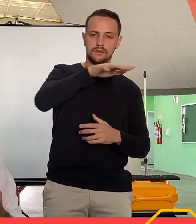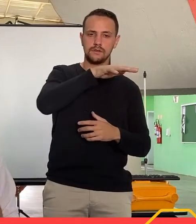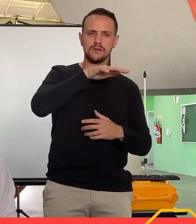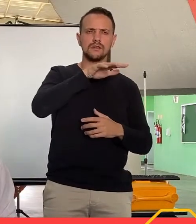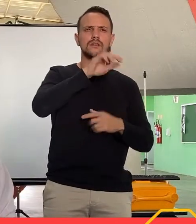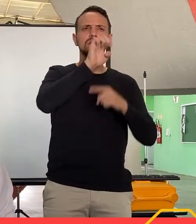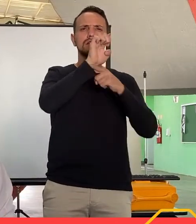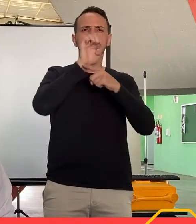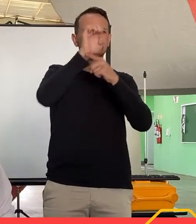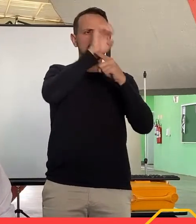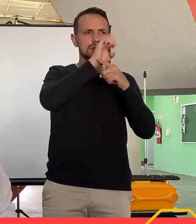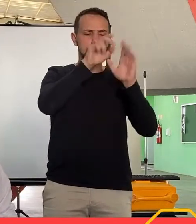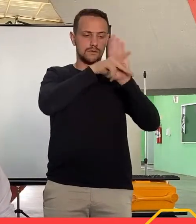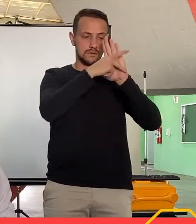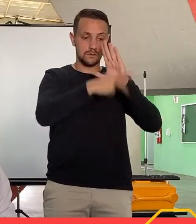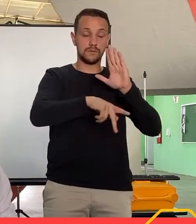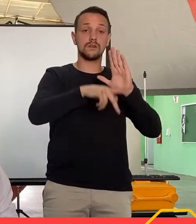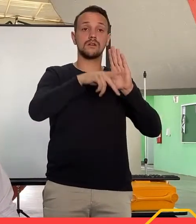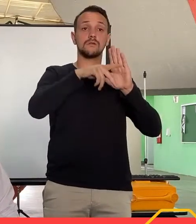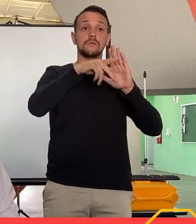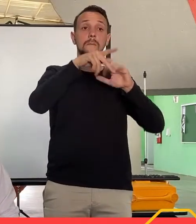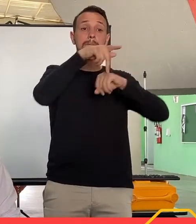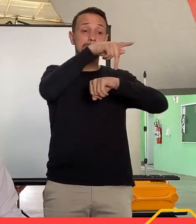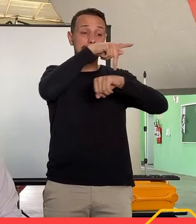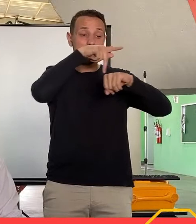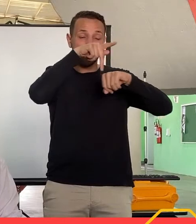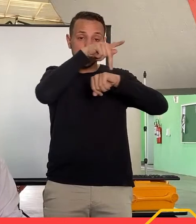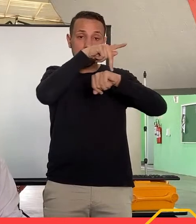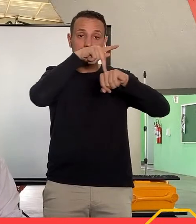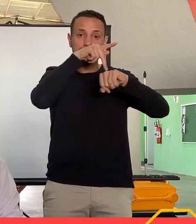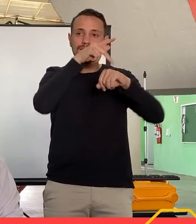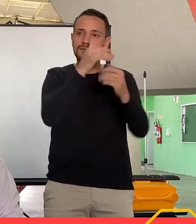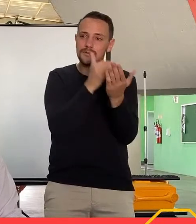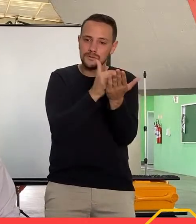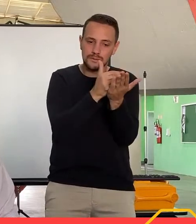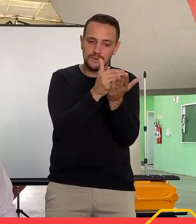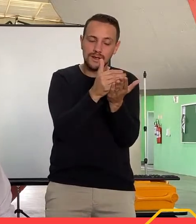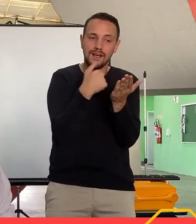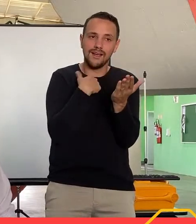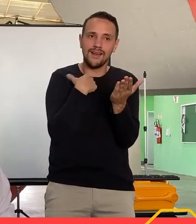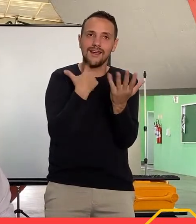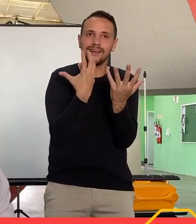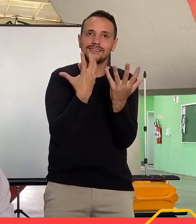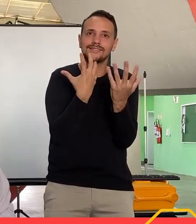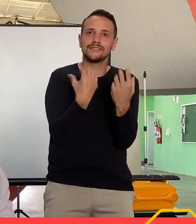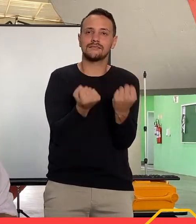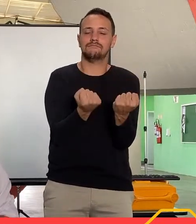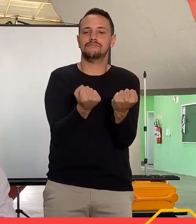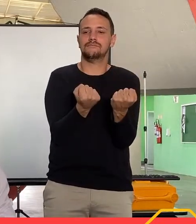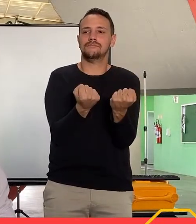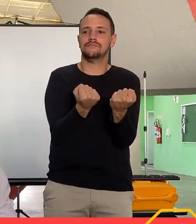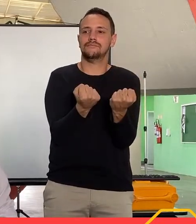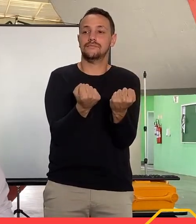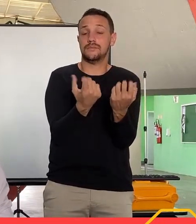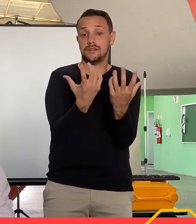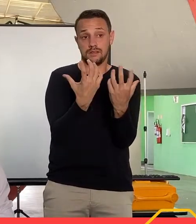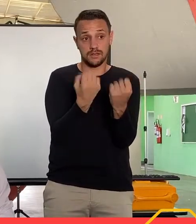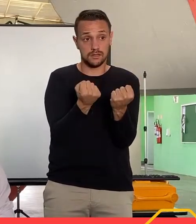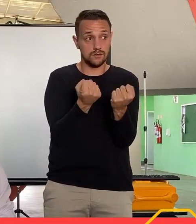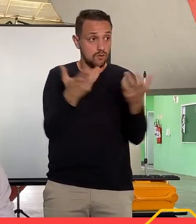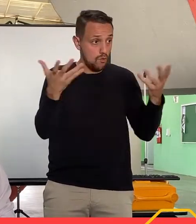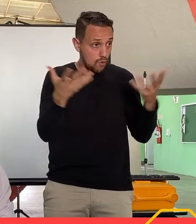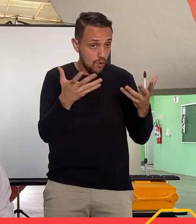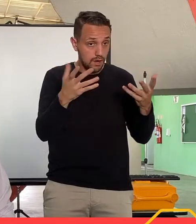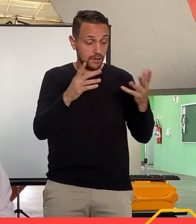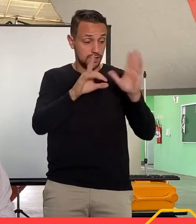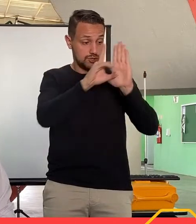o Estado Nacional, de partida, já é obrigado a reconhecer o que a gente chama hoje de